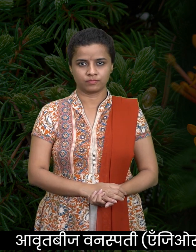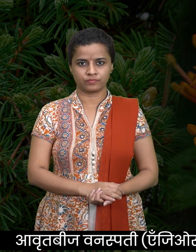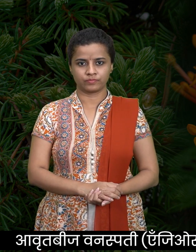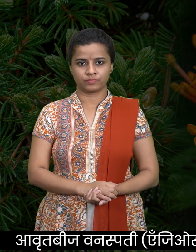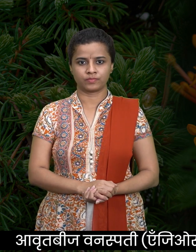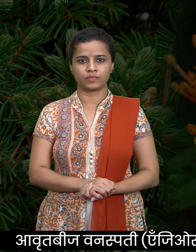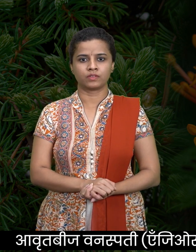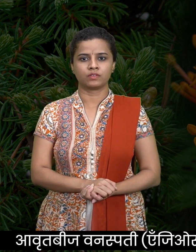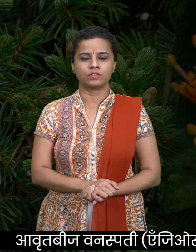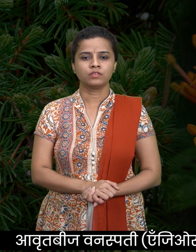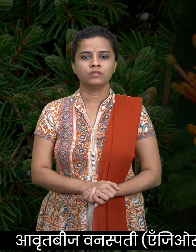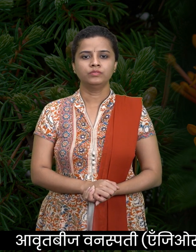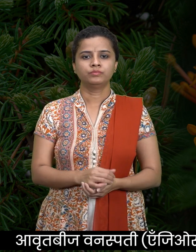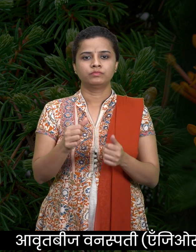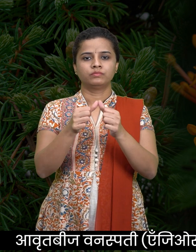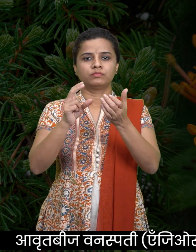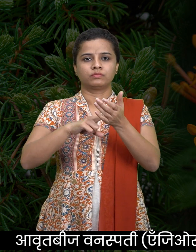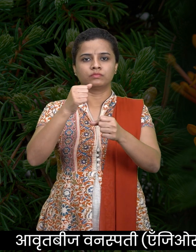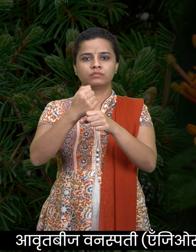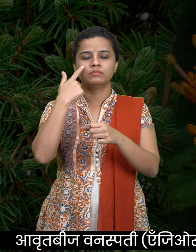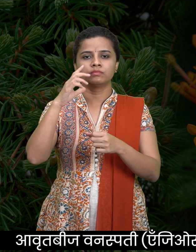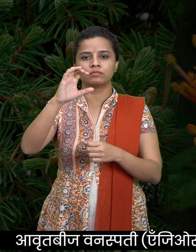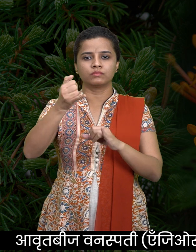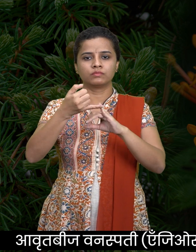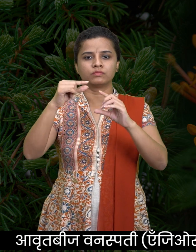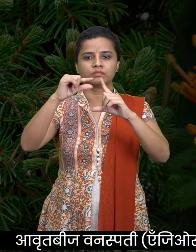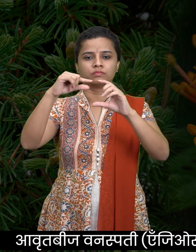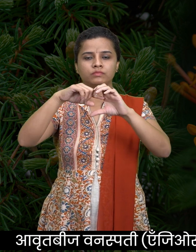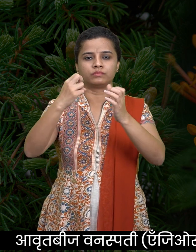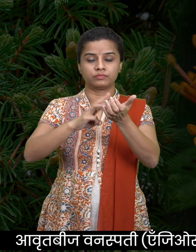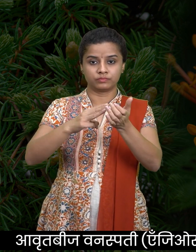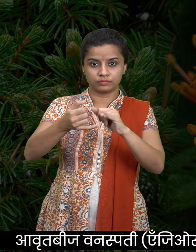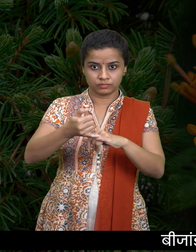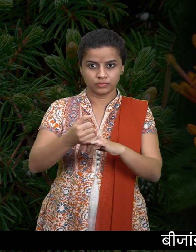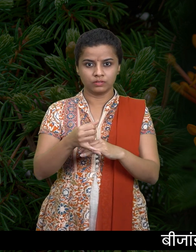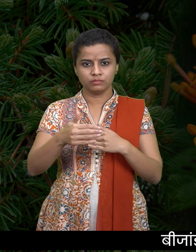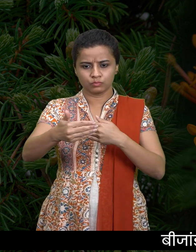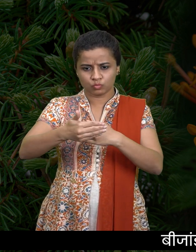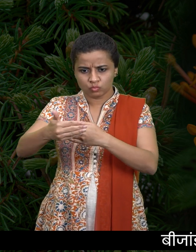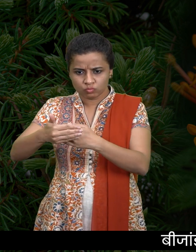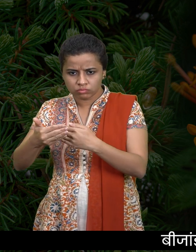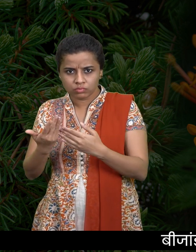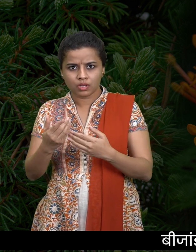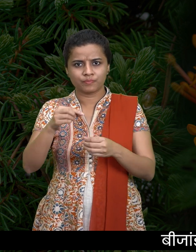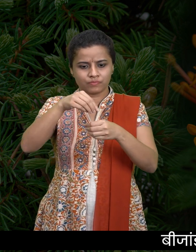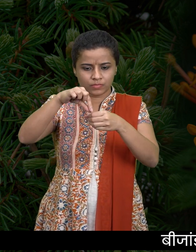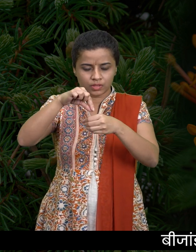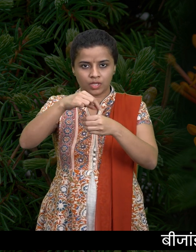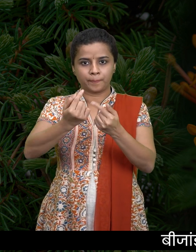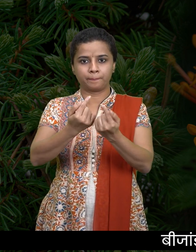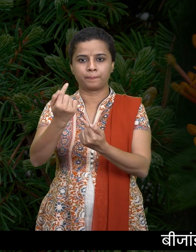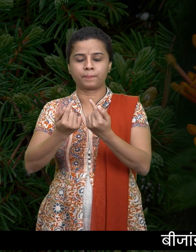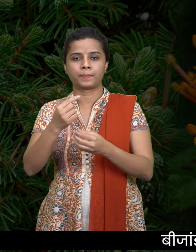आवृत बीज वनस्पती अँजिओस्पर्म या संपूर्ण बियांनी झाकलेल्या वनस्पती आहेत. बीजांड अंडाशयाने वेढलेले